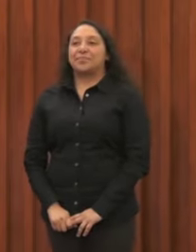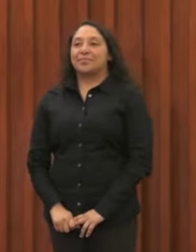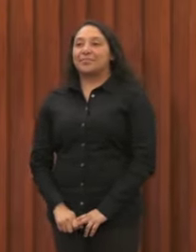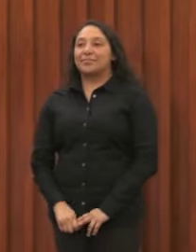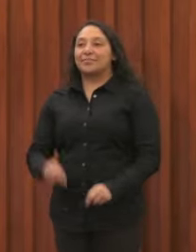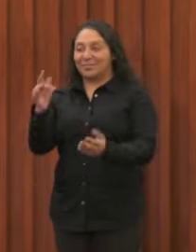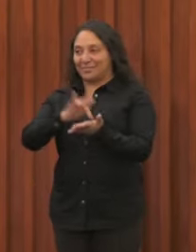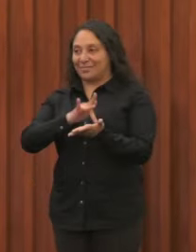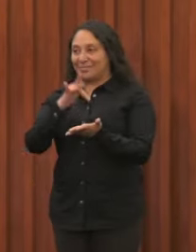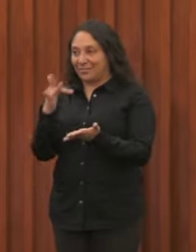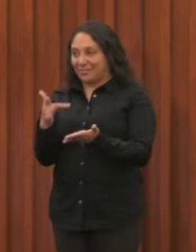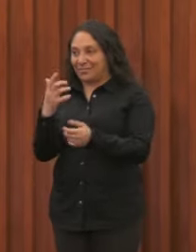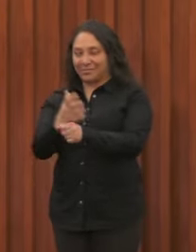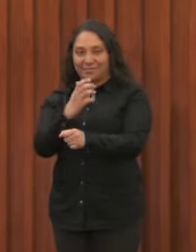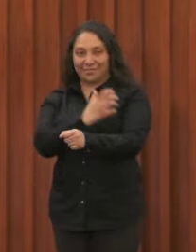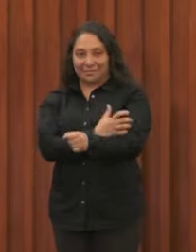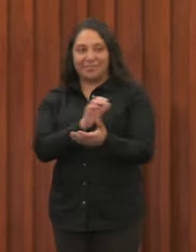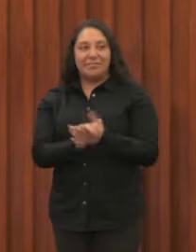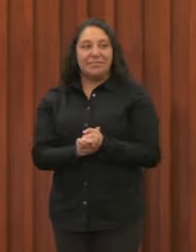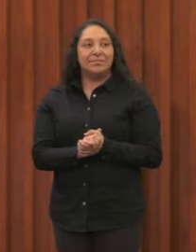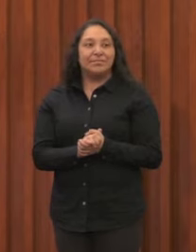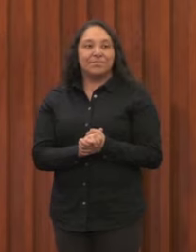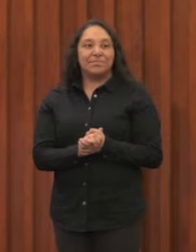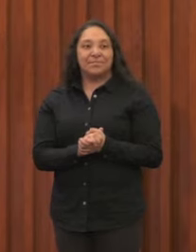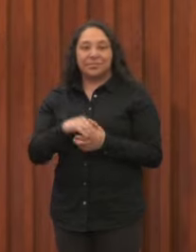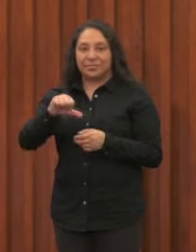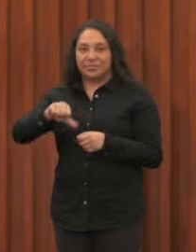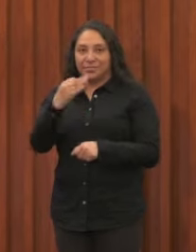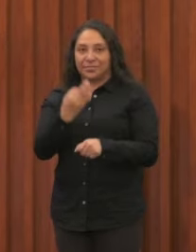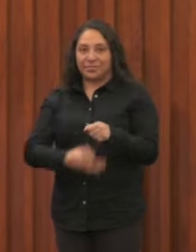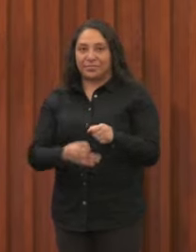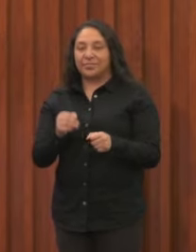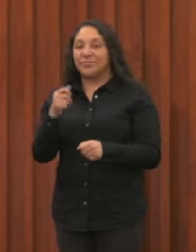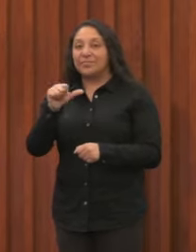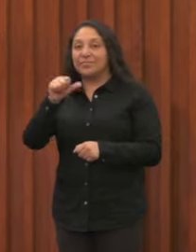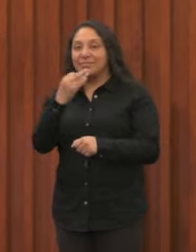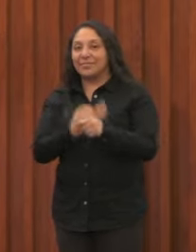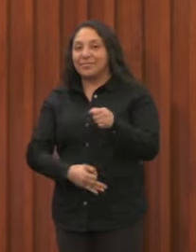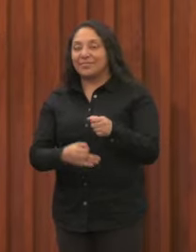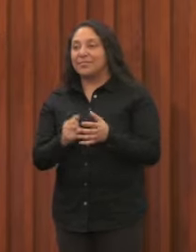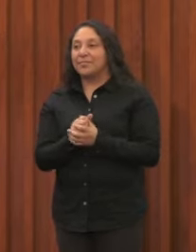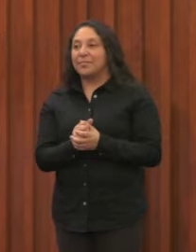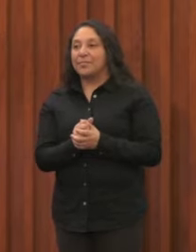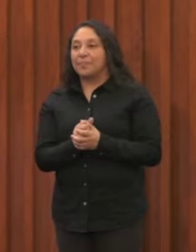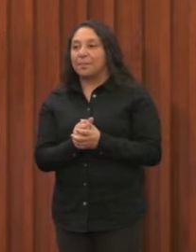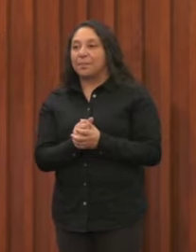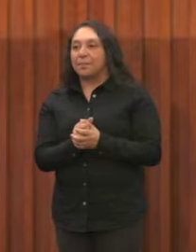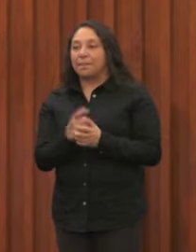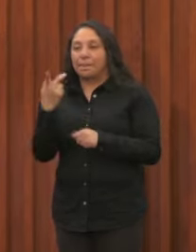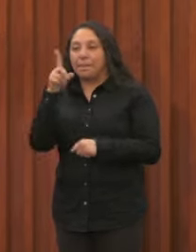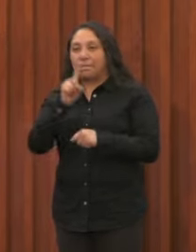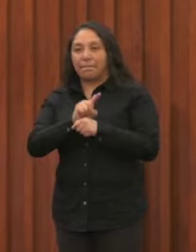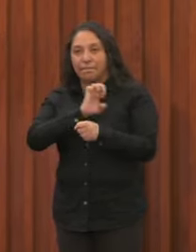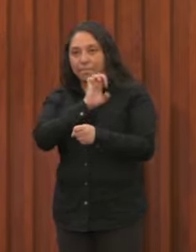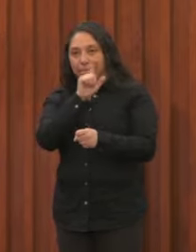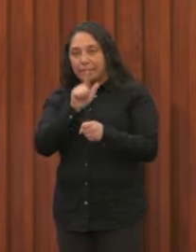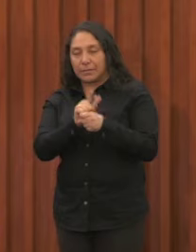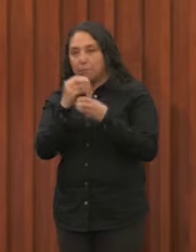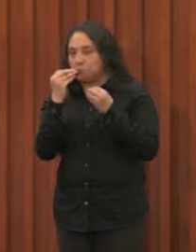Gracias por acompañarnos esta tarde. Es un día bastante especial,